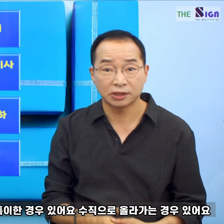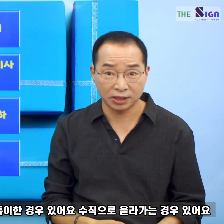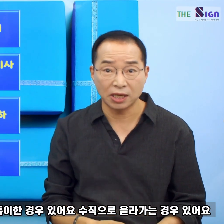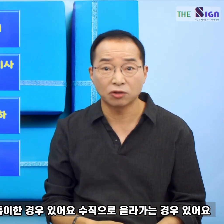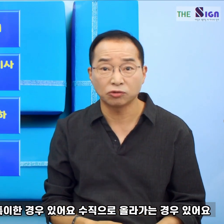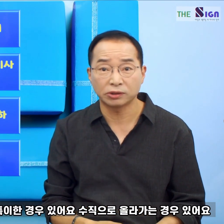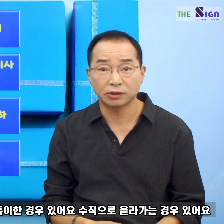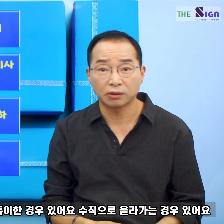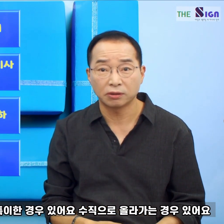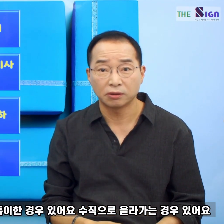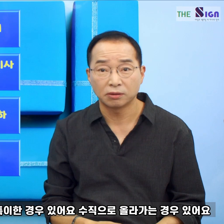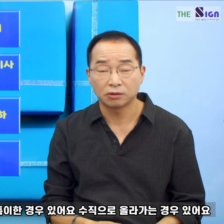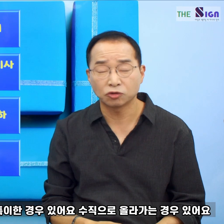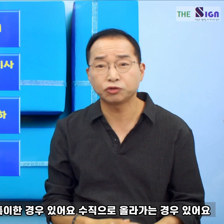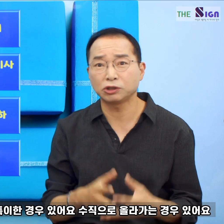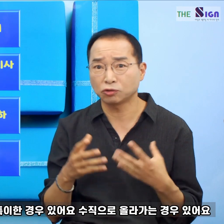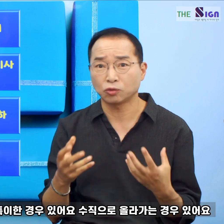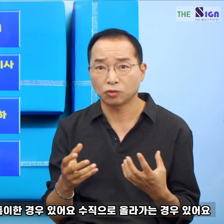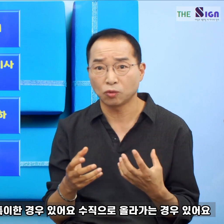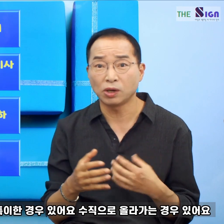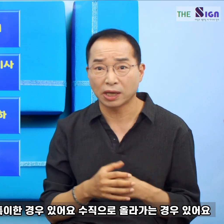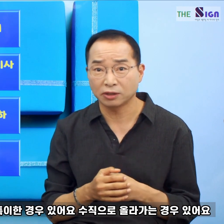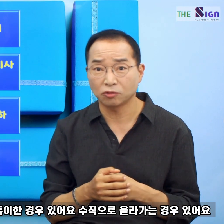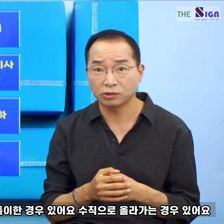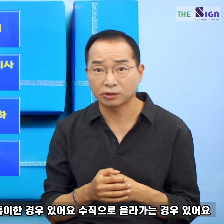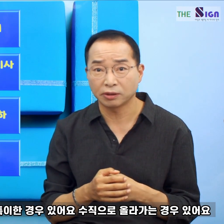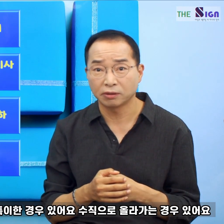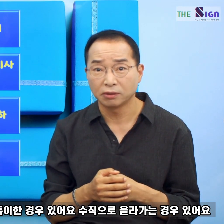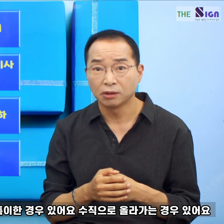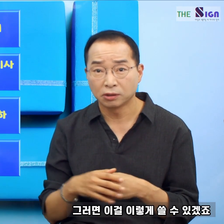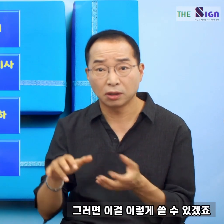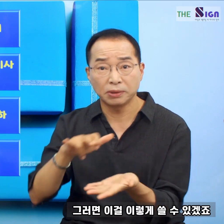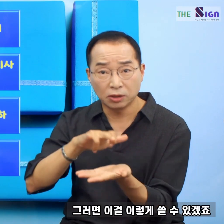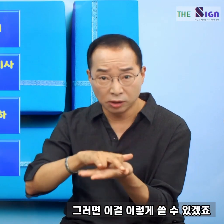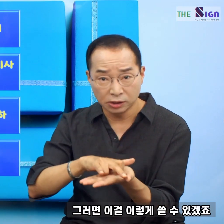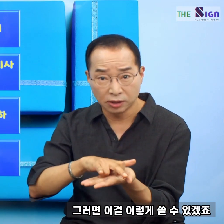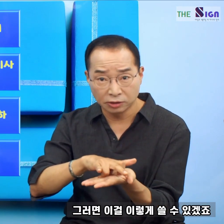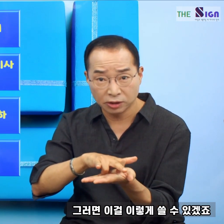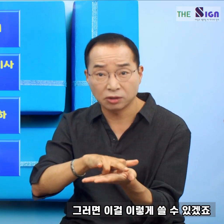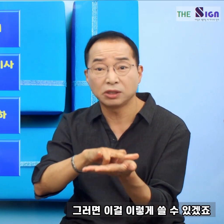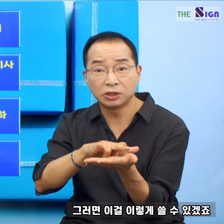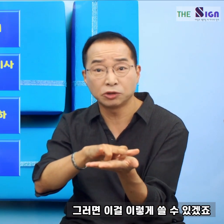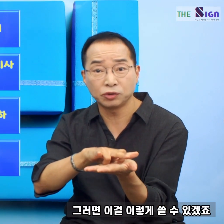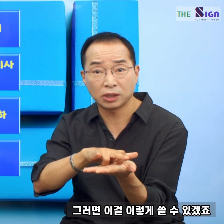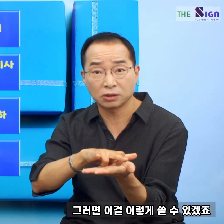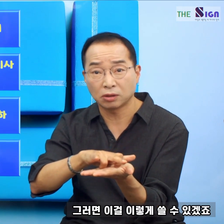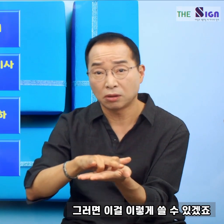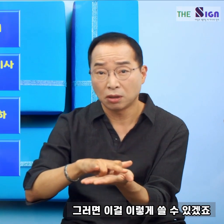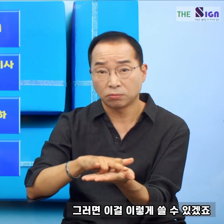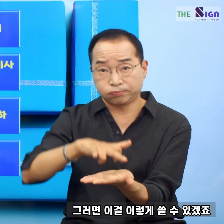특이한 경우 있어요. 그 수직으로 올라가는 경우 있어요. 그러면 이걸 이렇게 쓸 수 있겠죠.